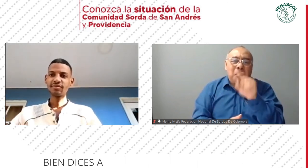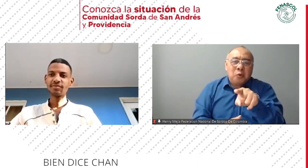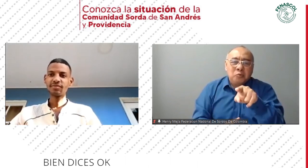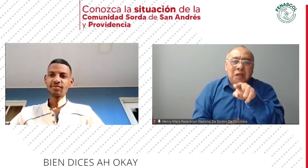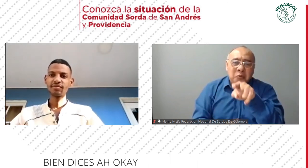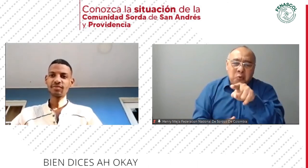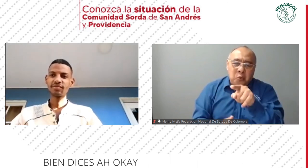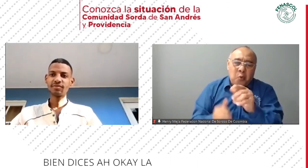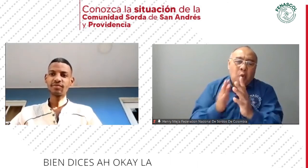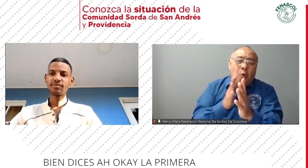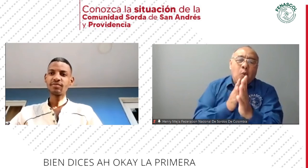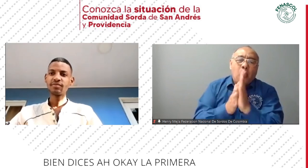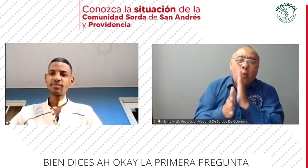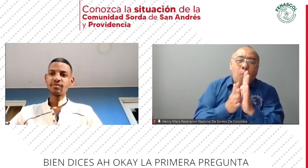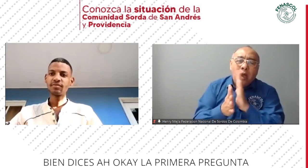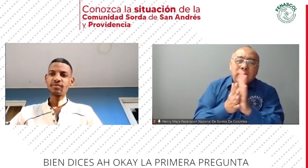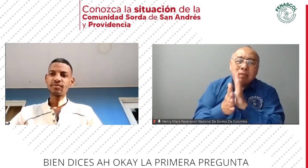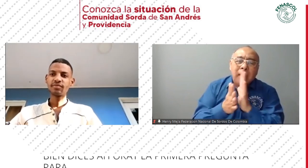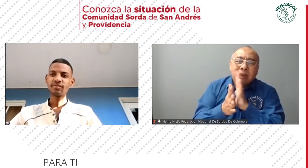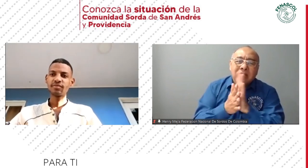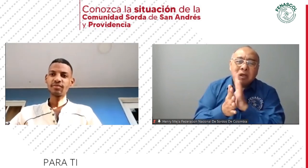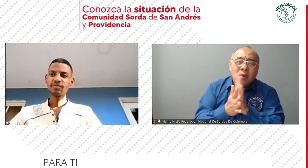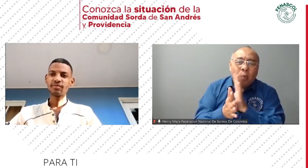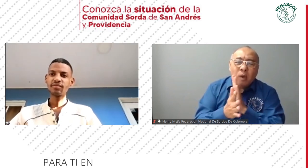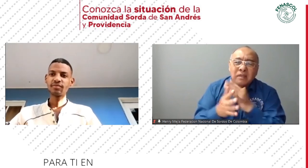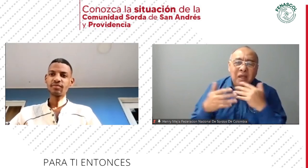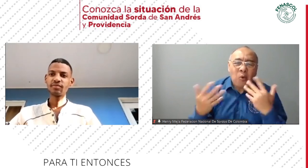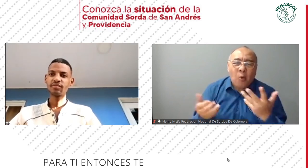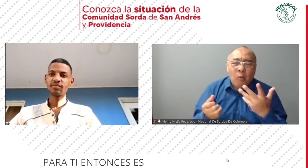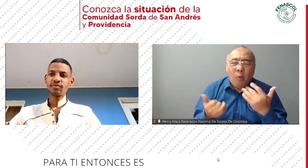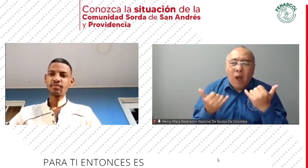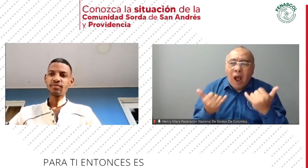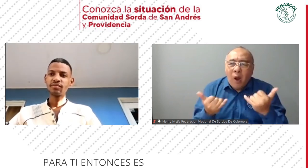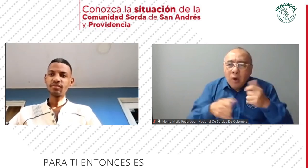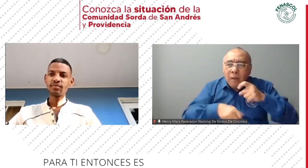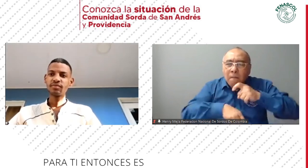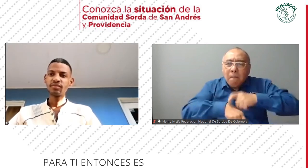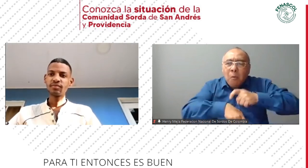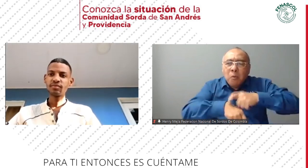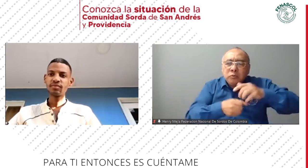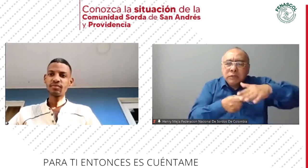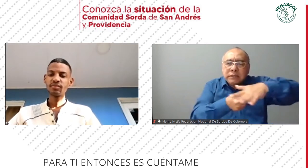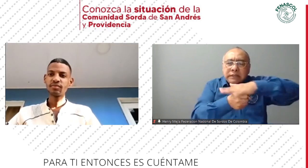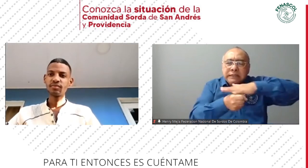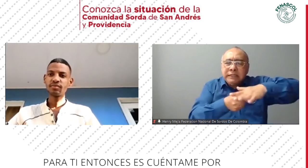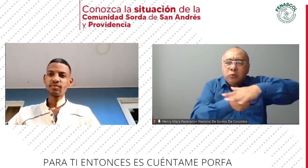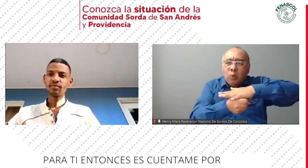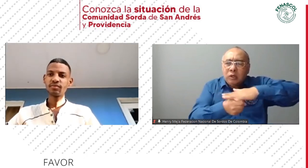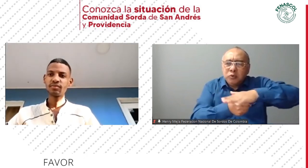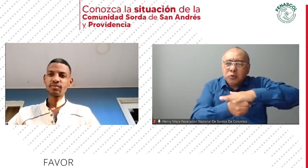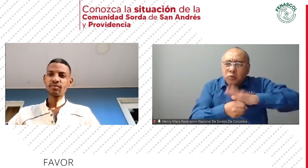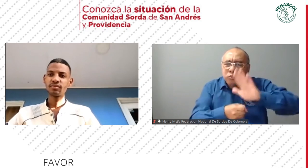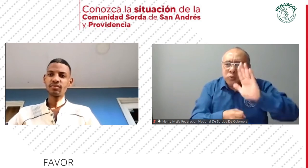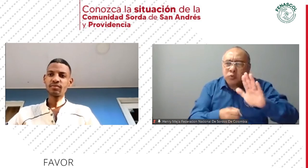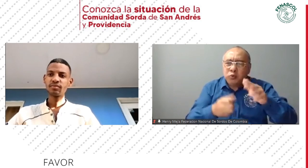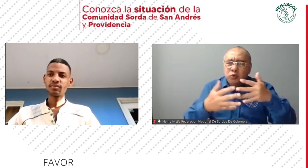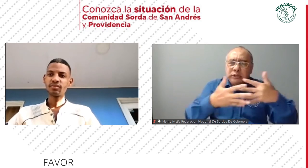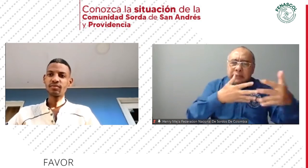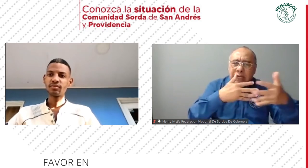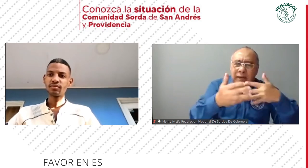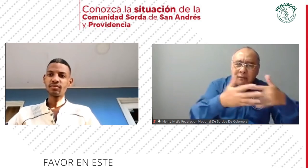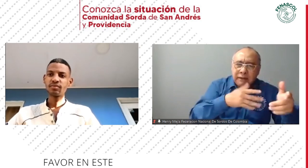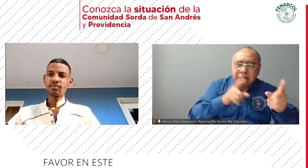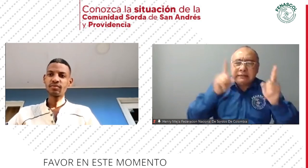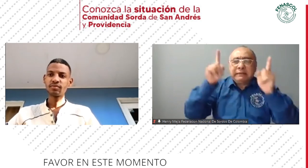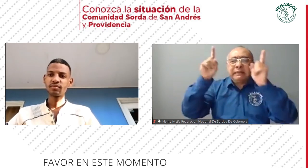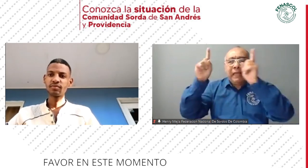ok la primera pregunta para ti entonces es cuéntame por favor en